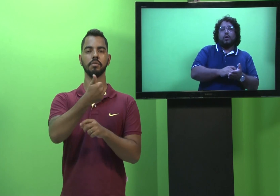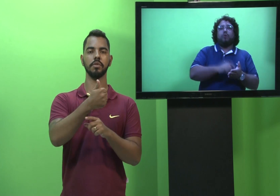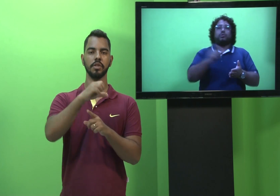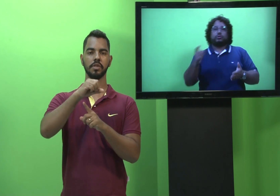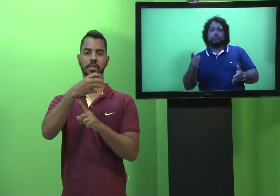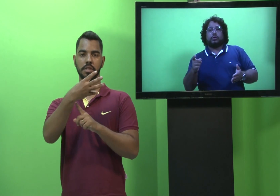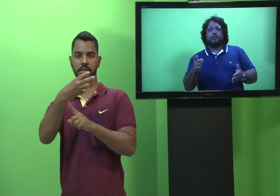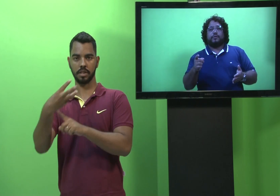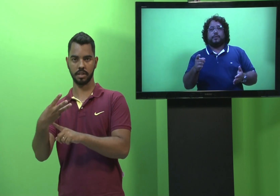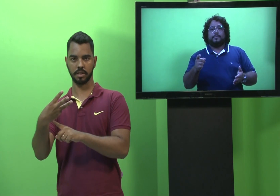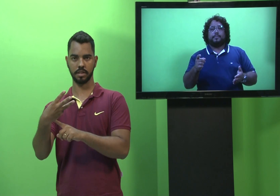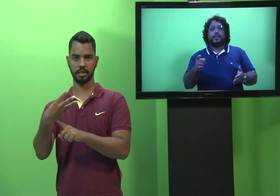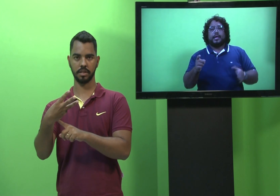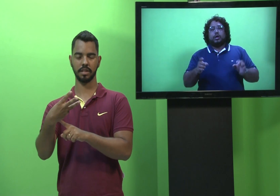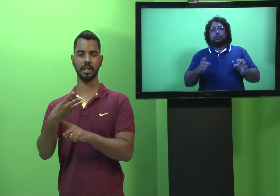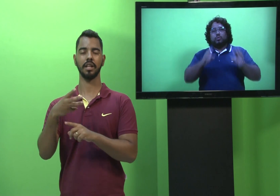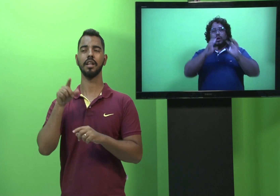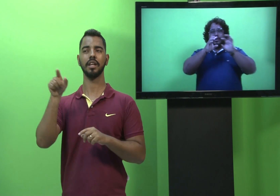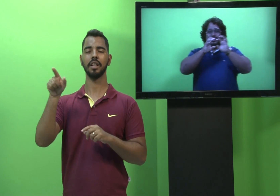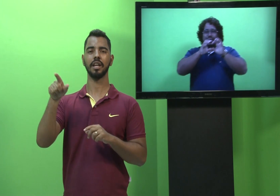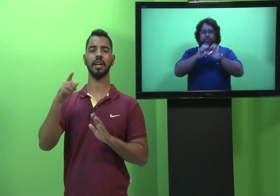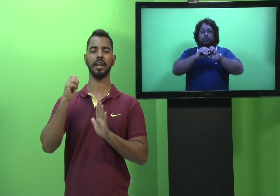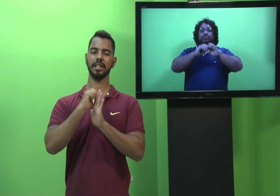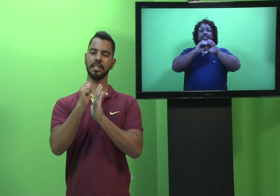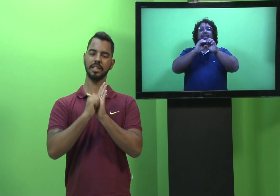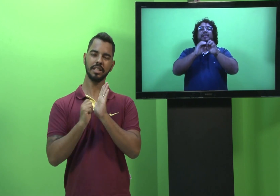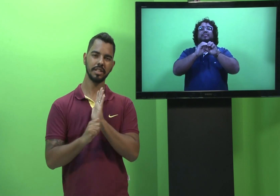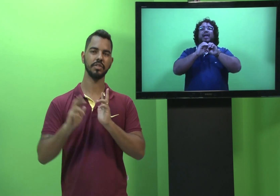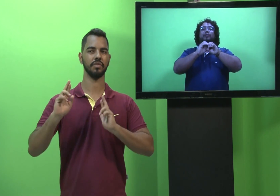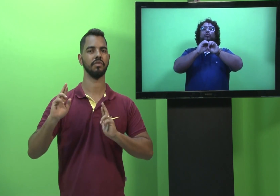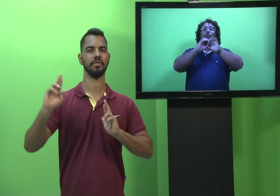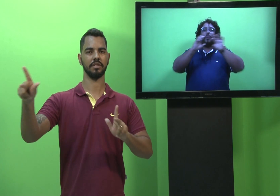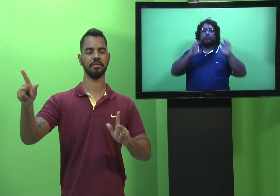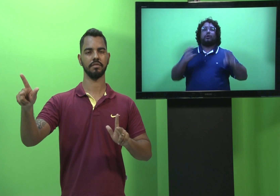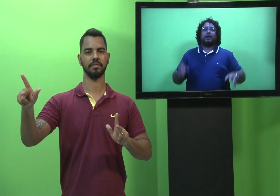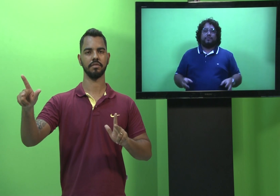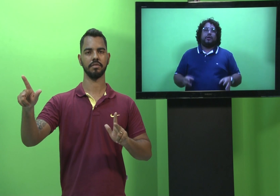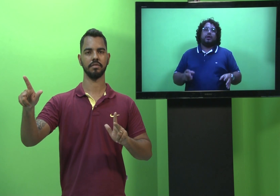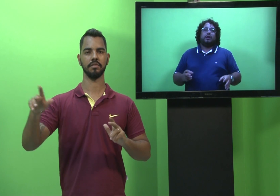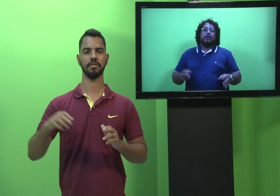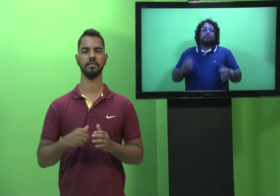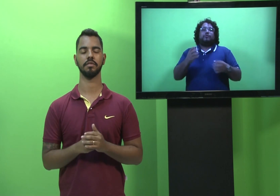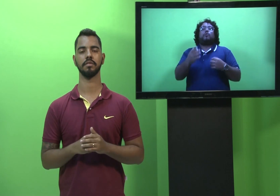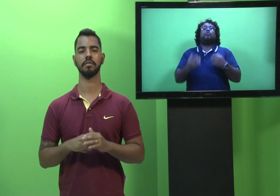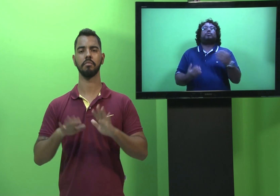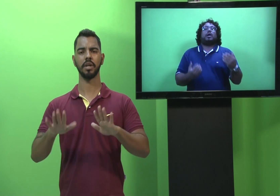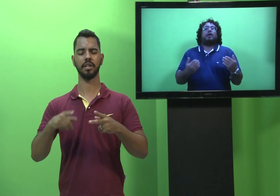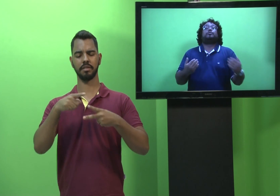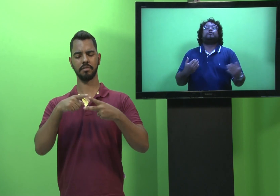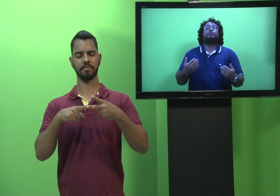ou noutra ortografia. No entanto, considera-se que a dupla ortografia dificulta a